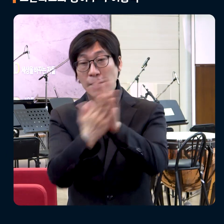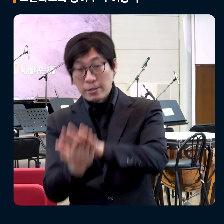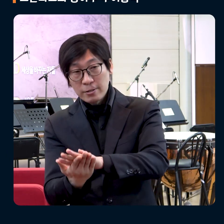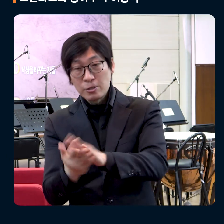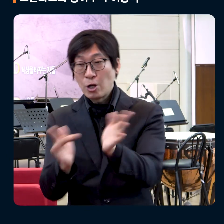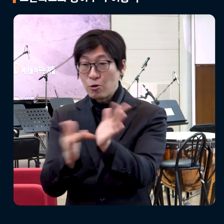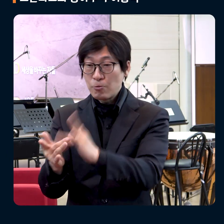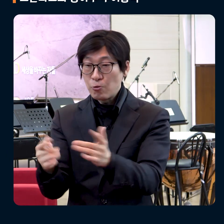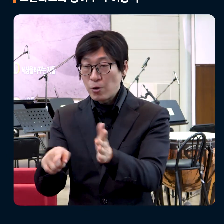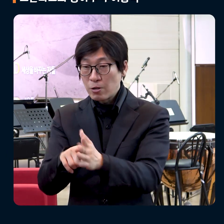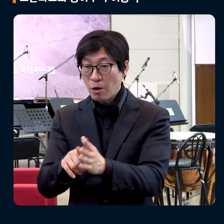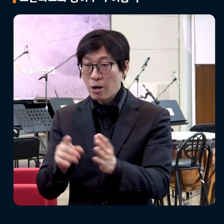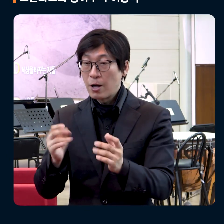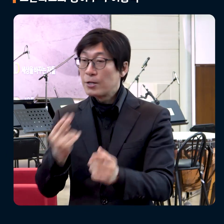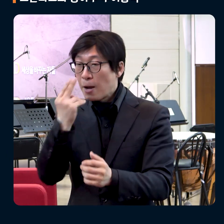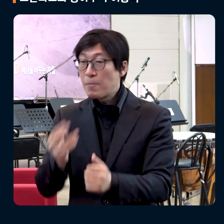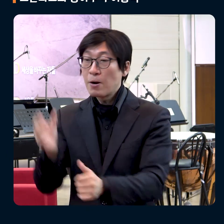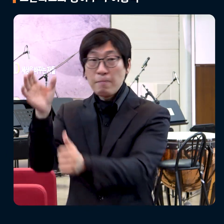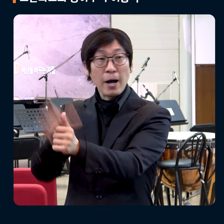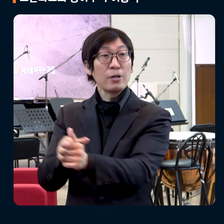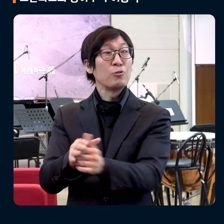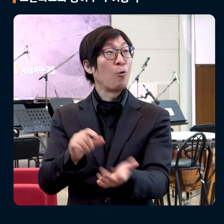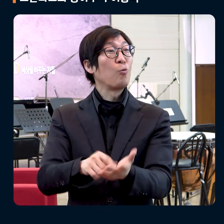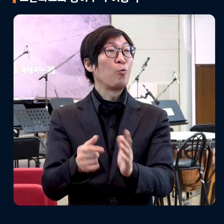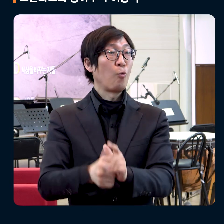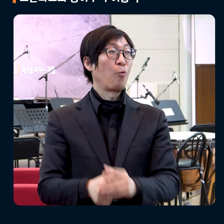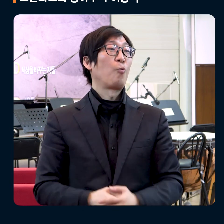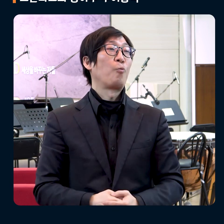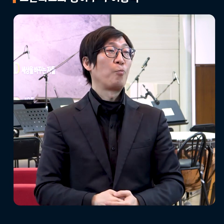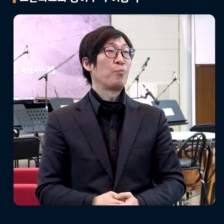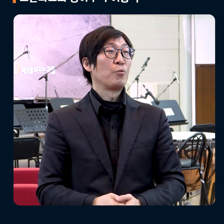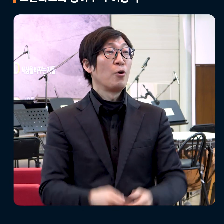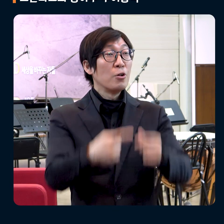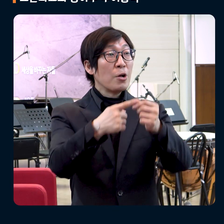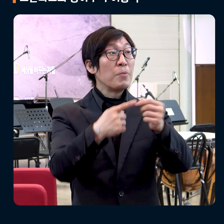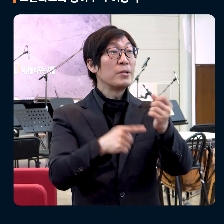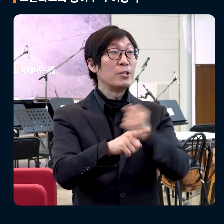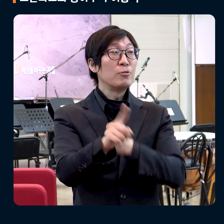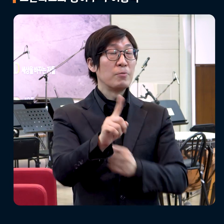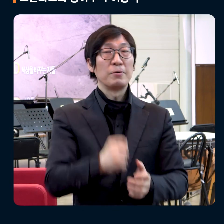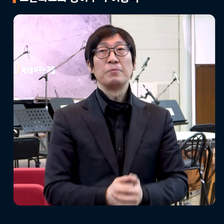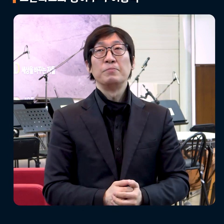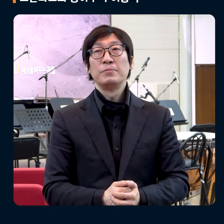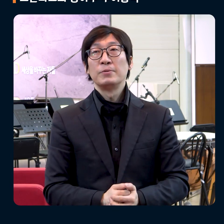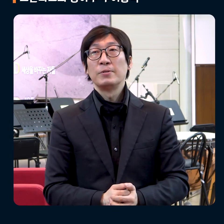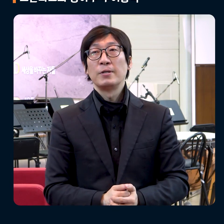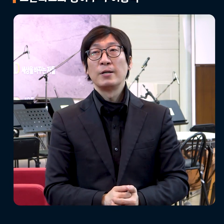만한 은혜로운 사람이 된 것은요, 두 가지가 있습니다. 첫 번째는요,